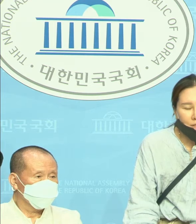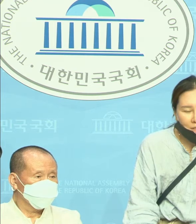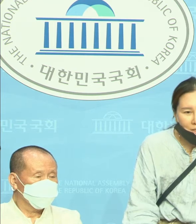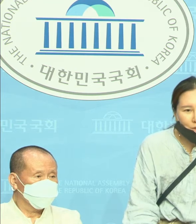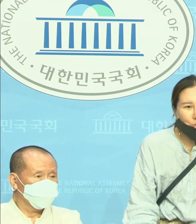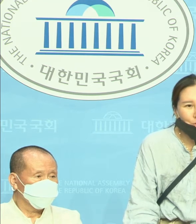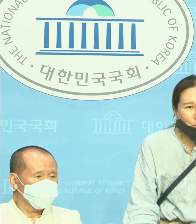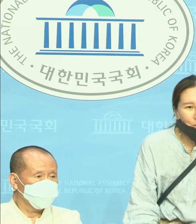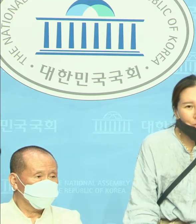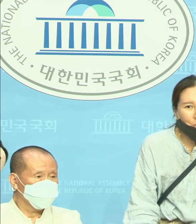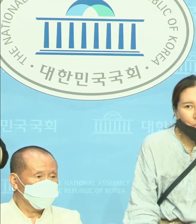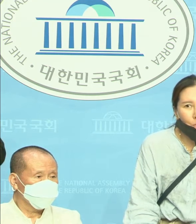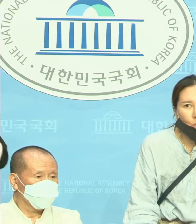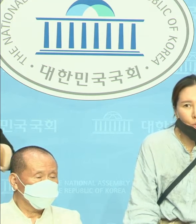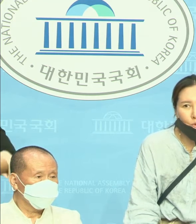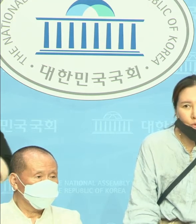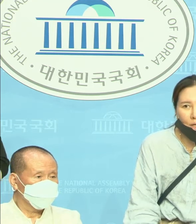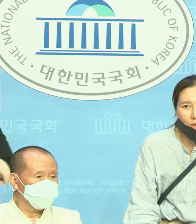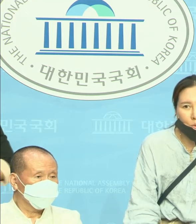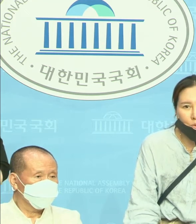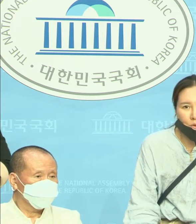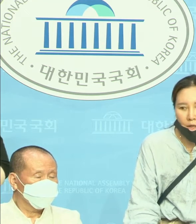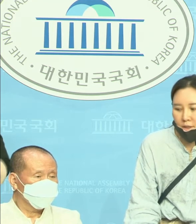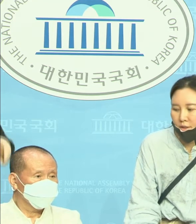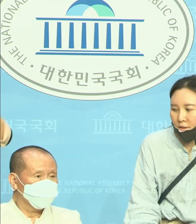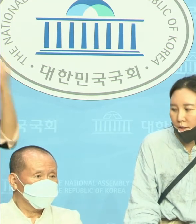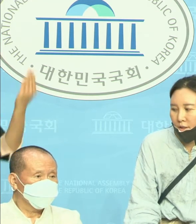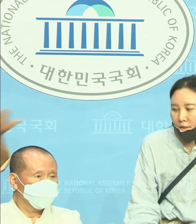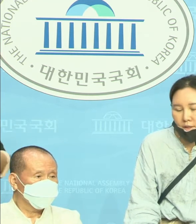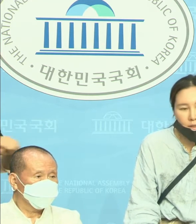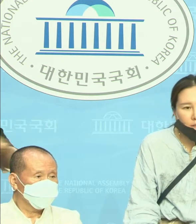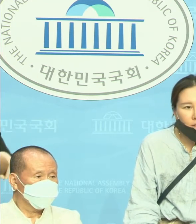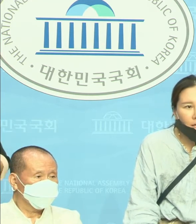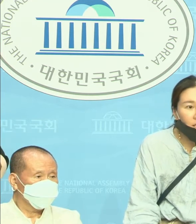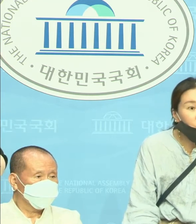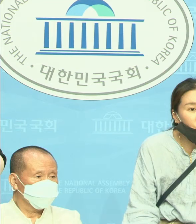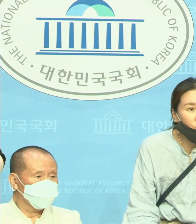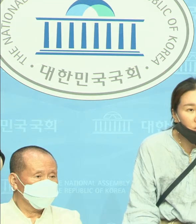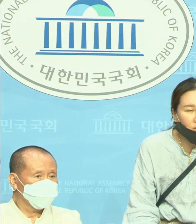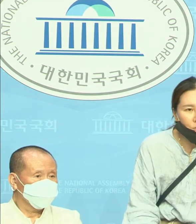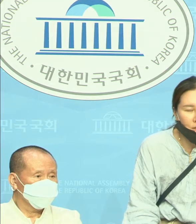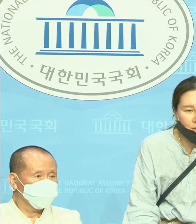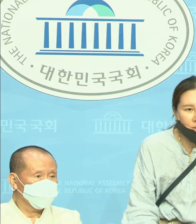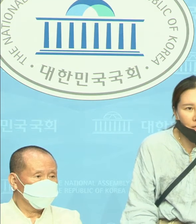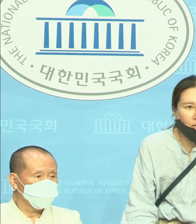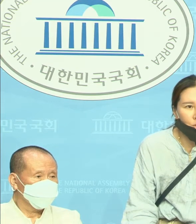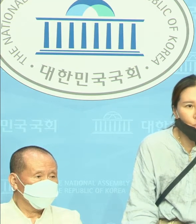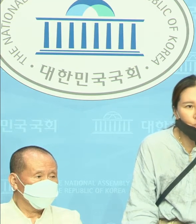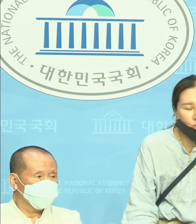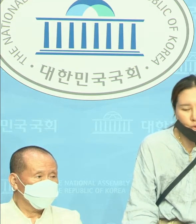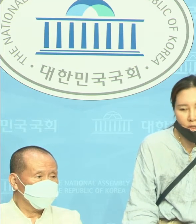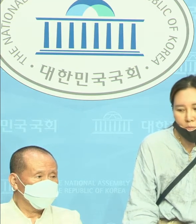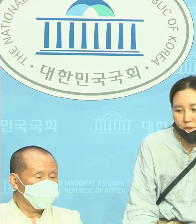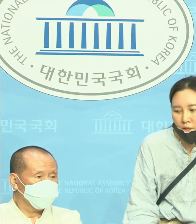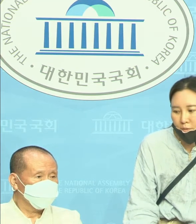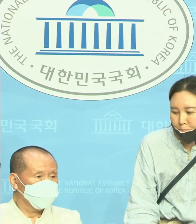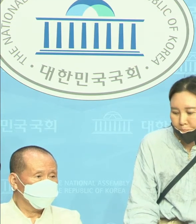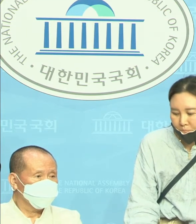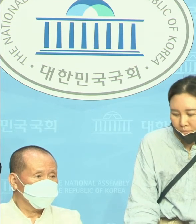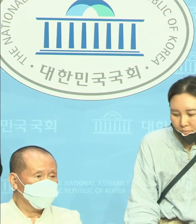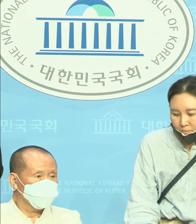시키는 것부터 모든 활동 하시는데 하다못해 숨쉬는 것까지 다 도움을 주고